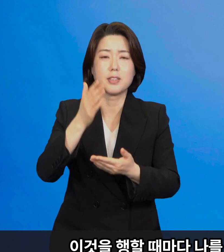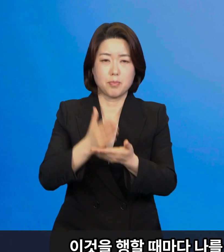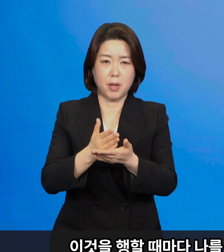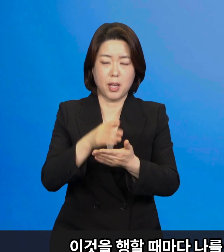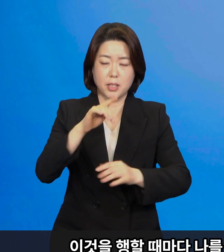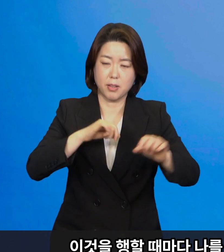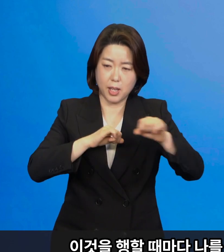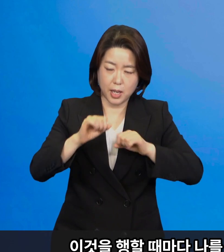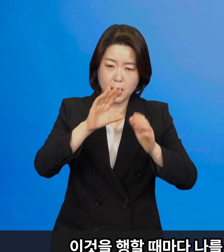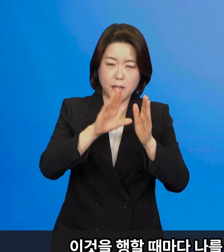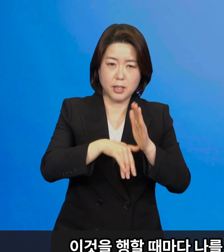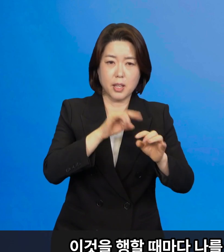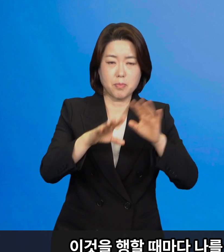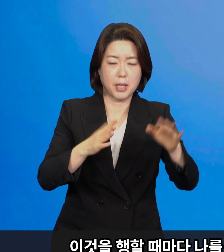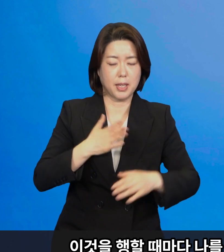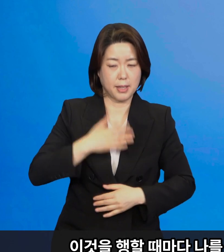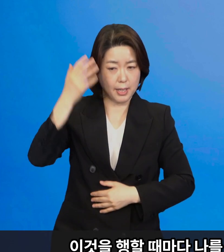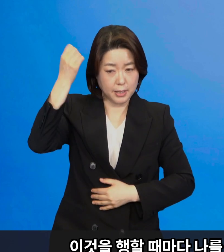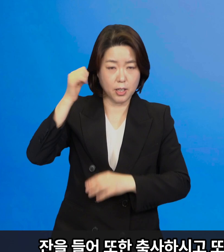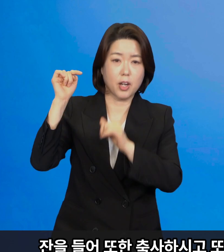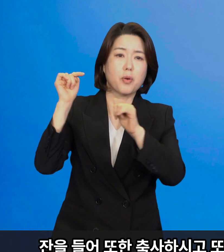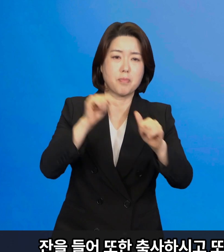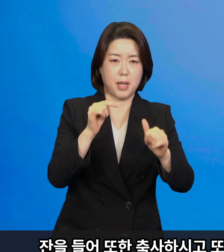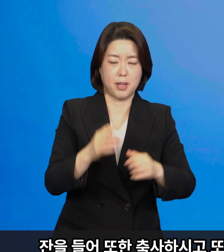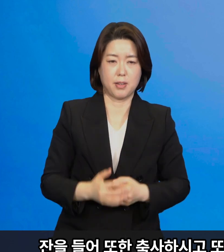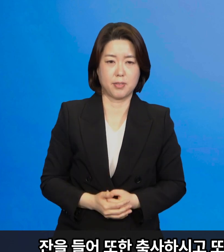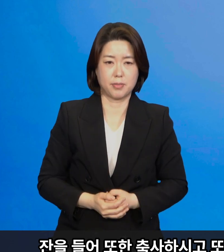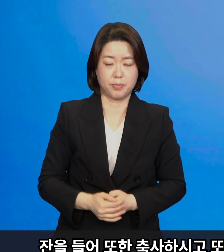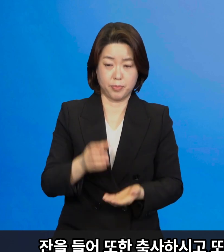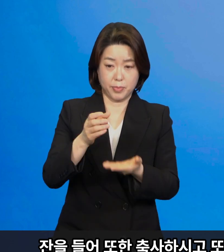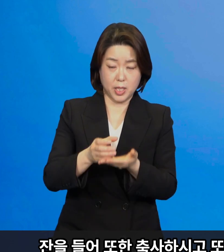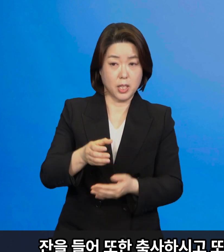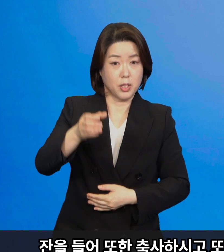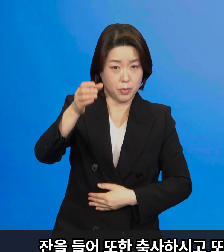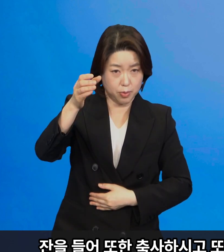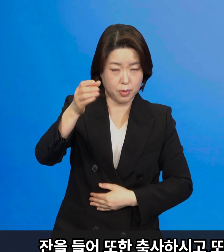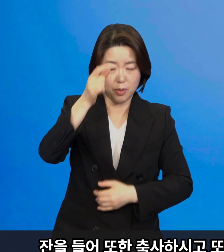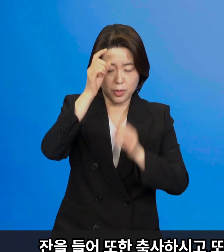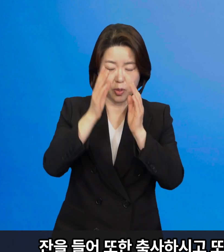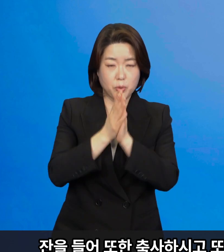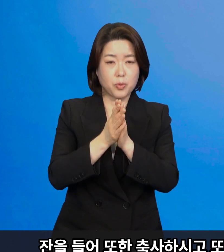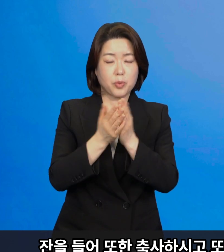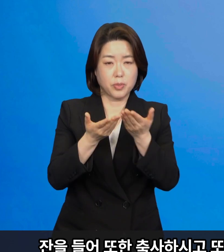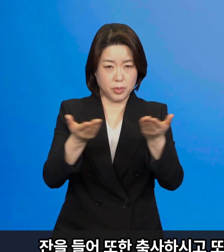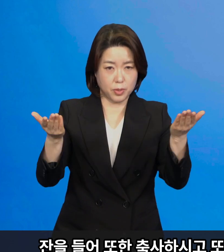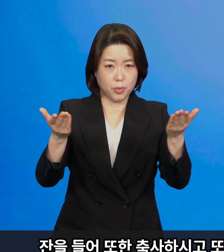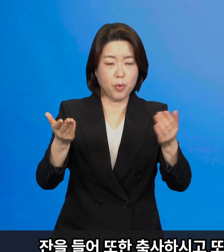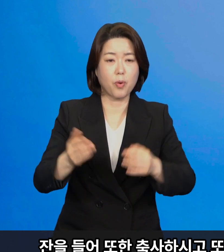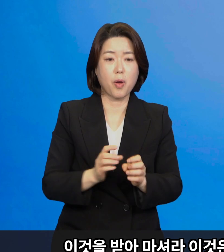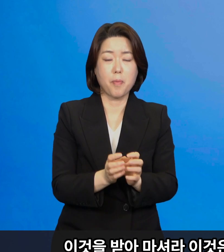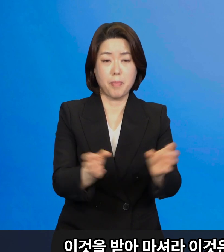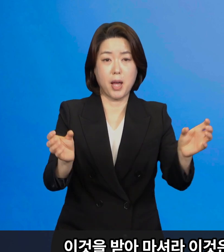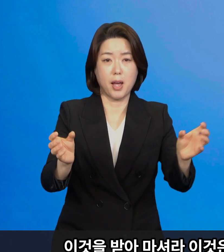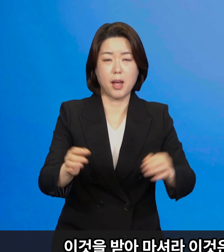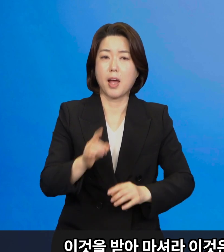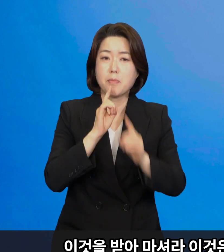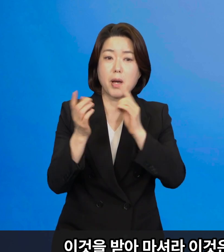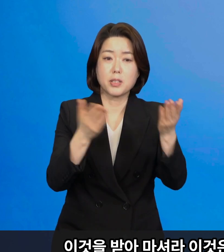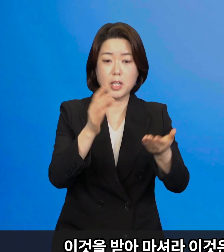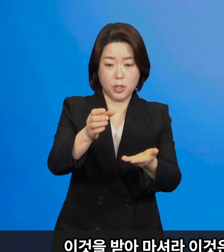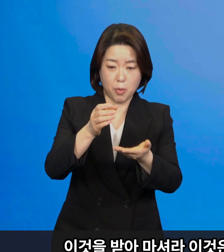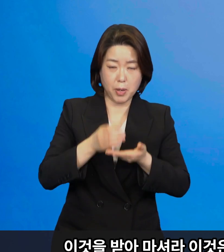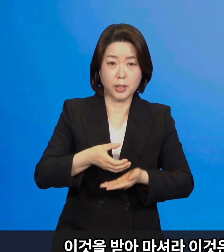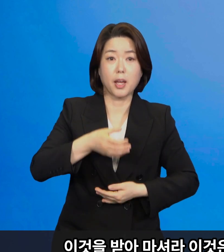이것을 행할 때마다 나를 기억하라고 말씀하셨습니다. 잔을 들어 또한 축사하시고 또한 나눠주시면서 말씀하셨습니다. 이것을 받아